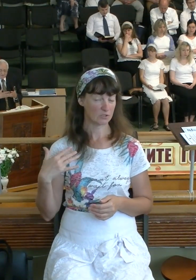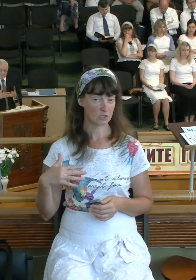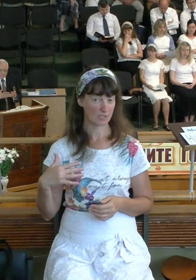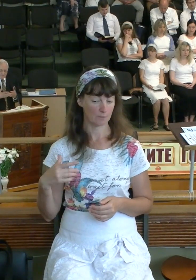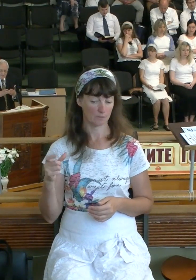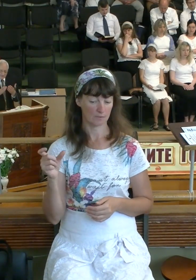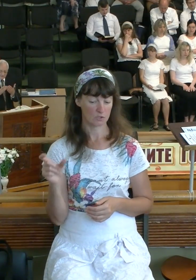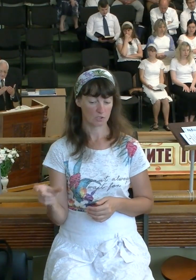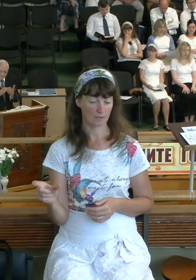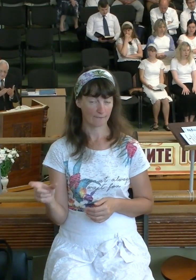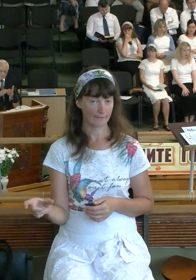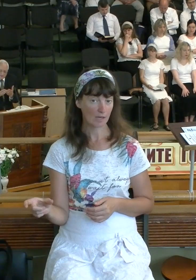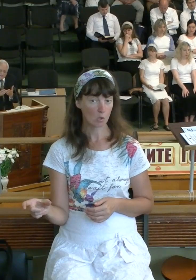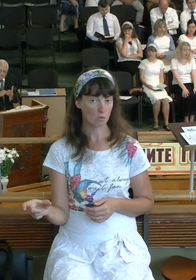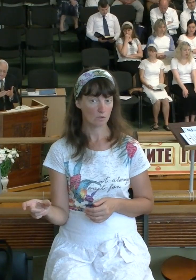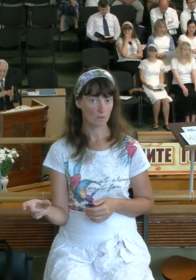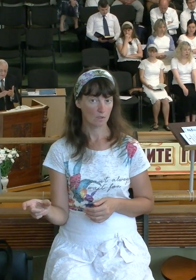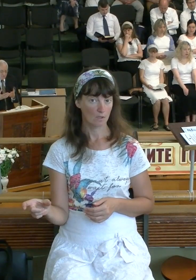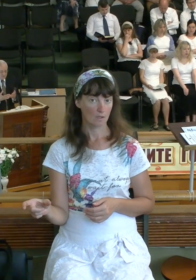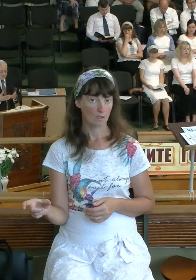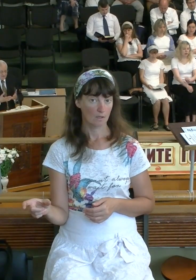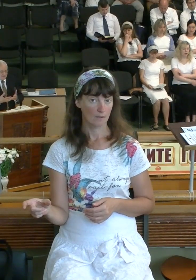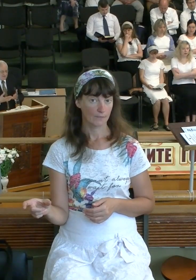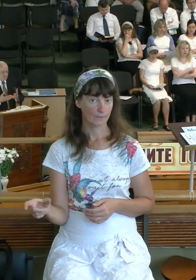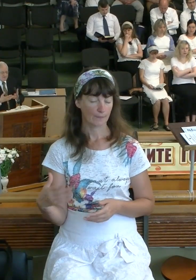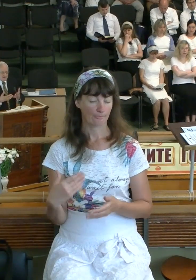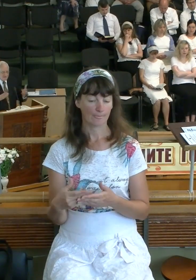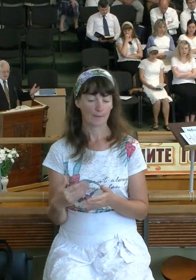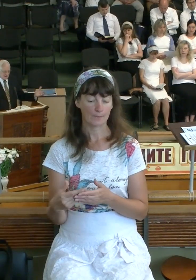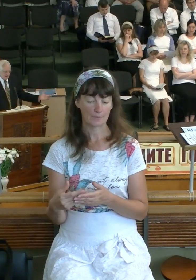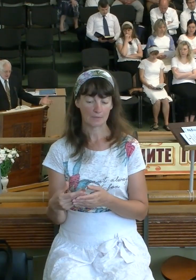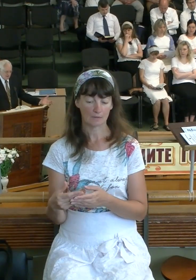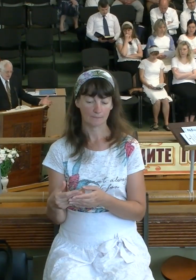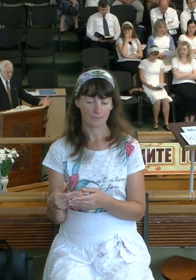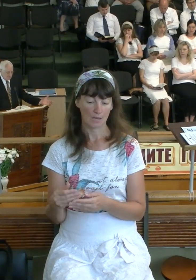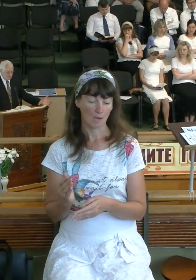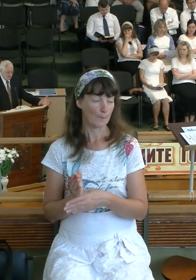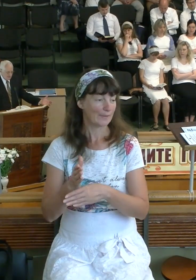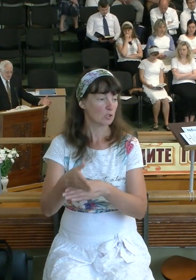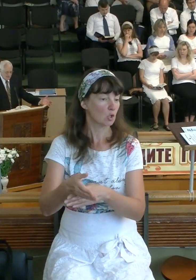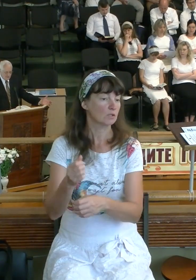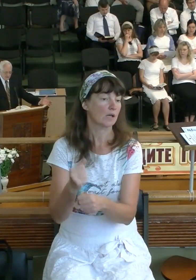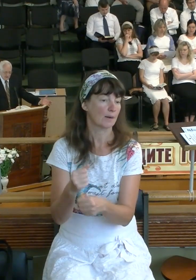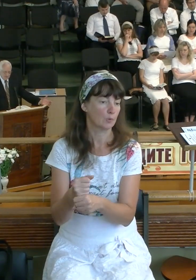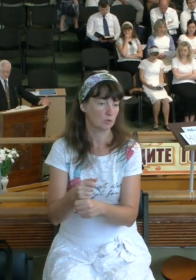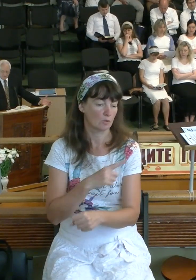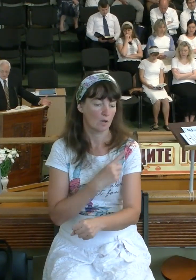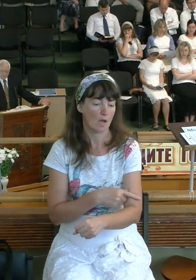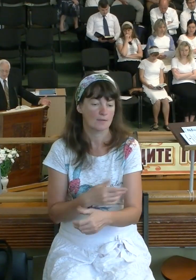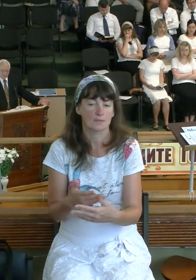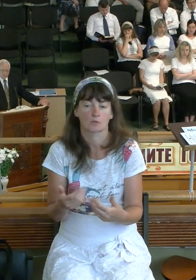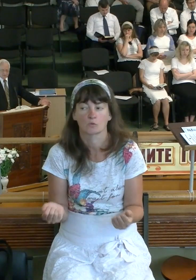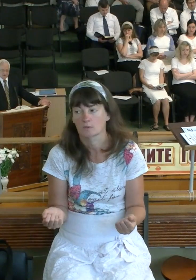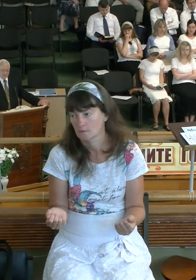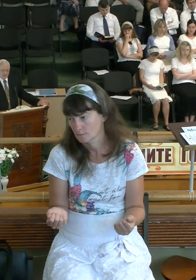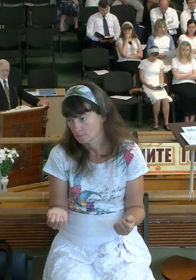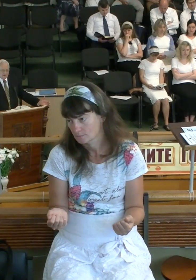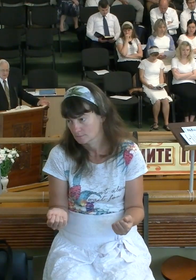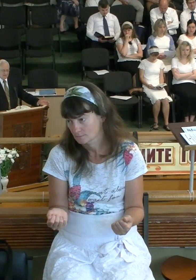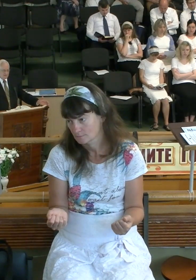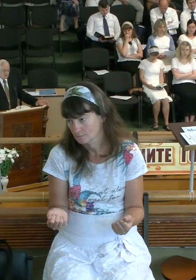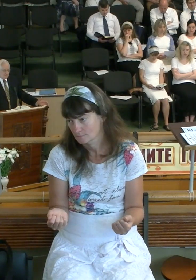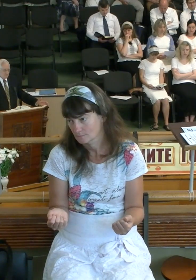Зачем человек на работе, если у него нет силы? Если я во время работы